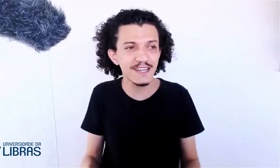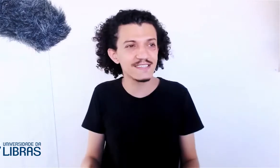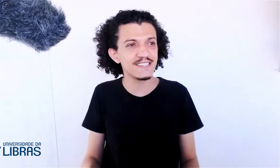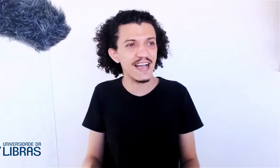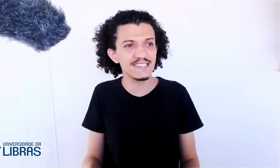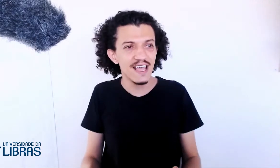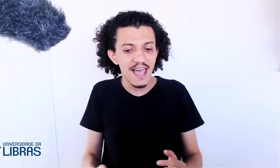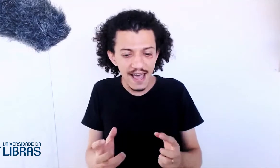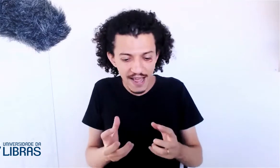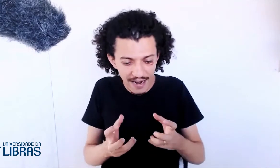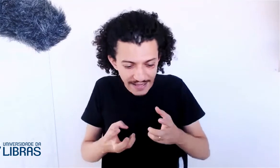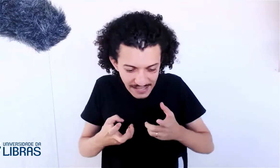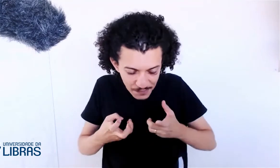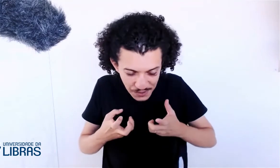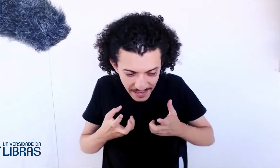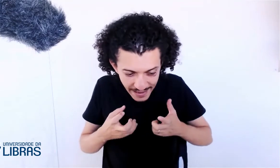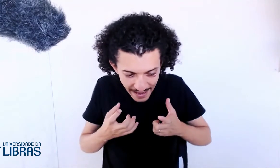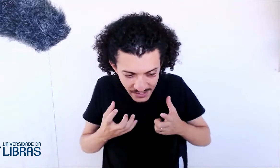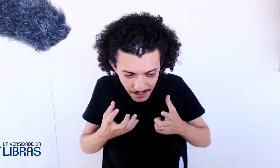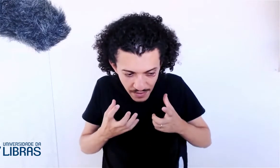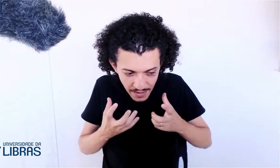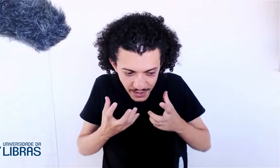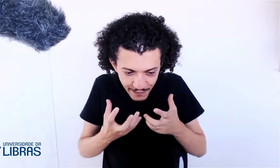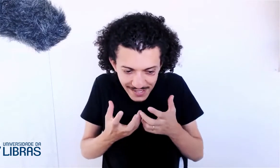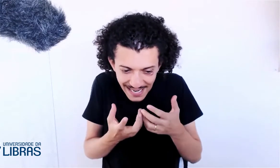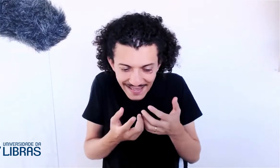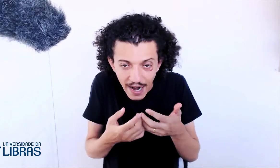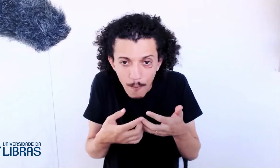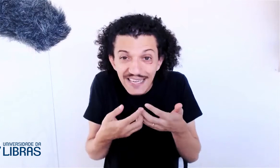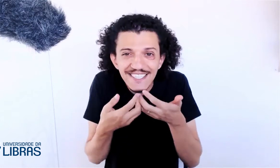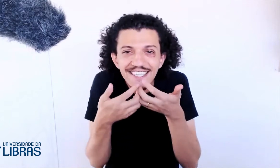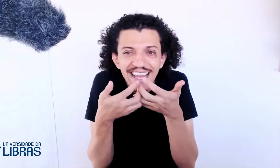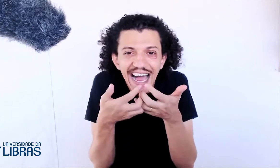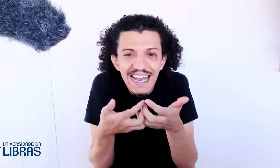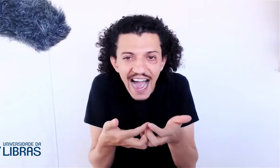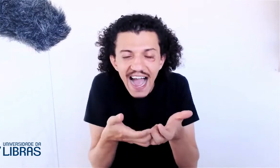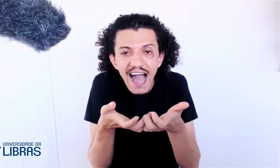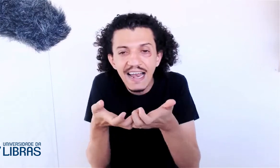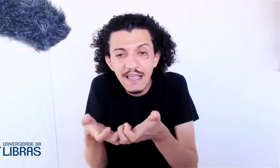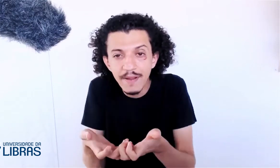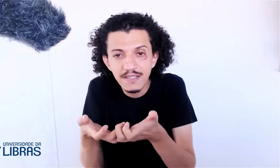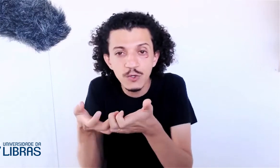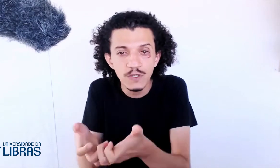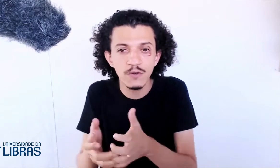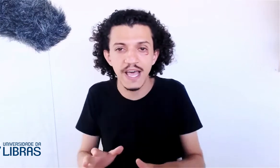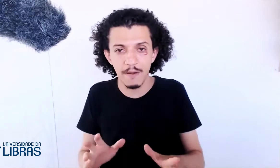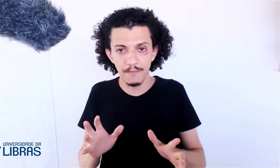escrita de sinais. Ela traz a possibilidade de você literalmente talhar a Libras no seu cérebro.